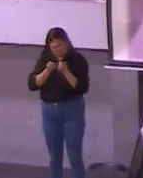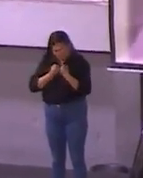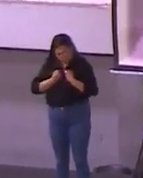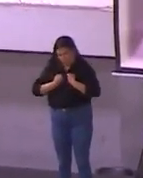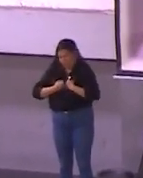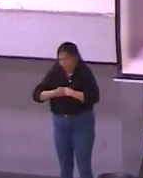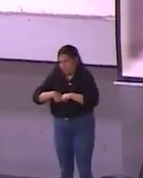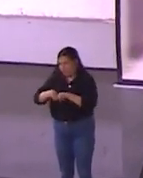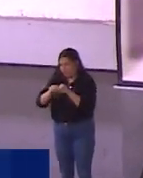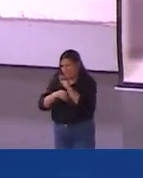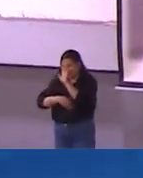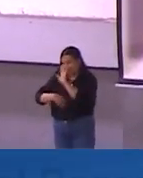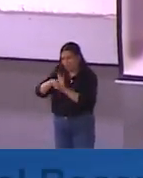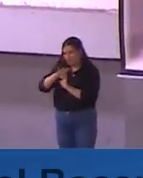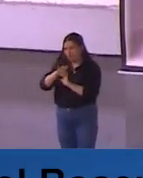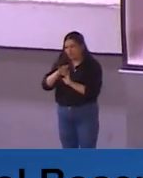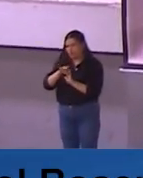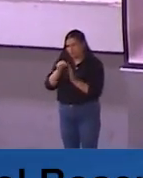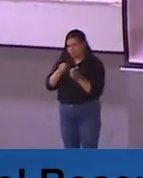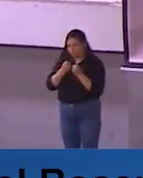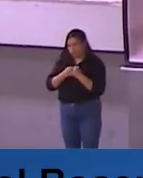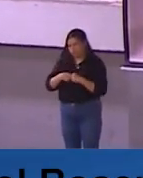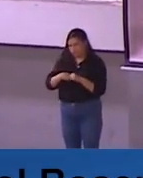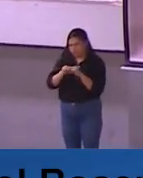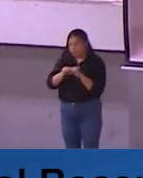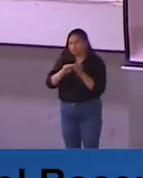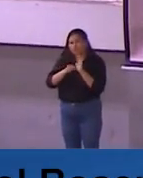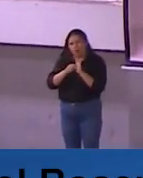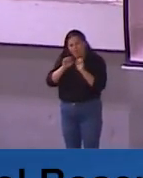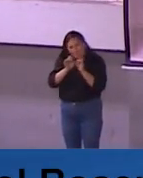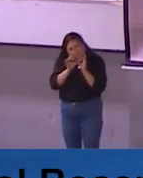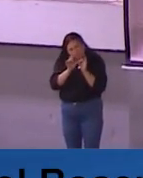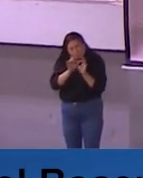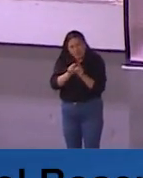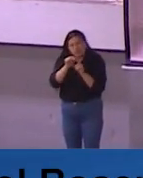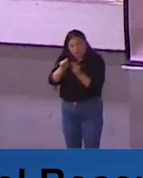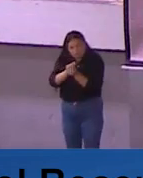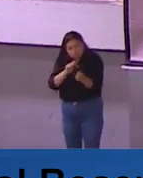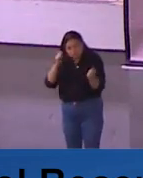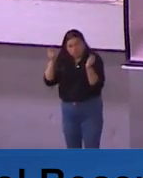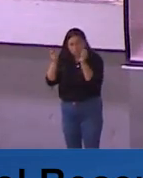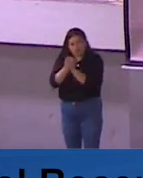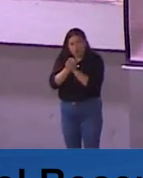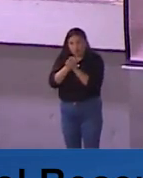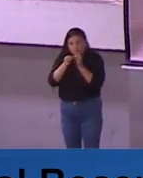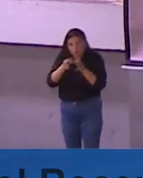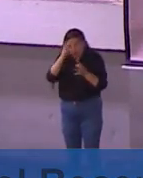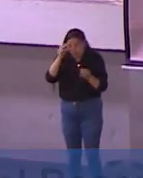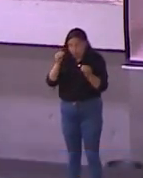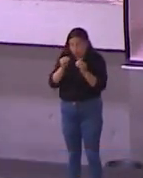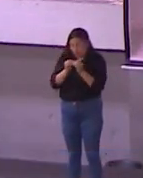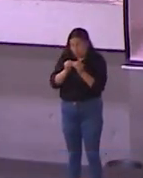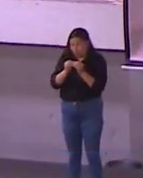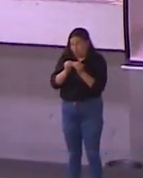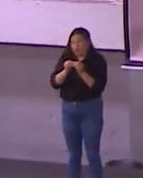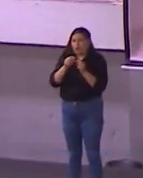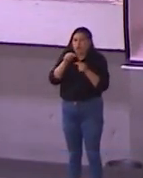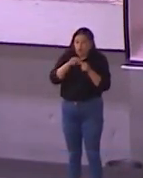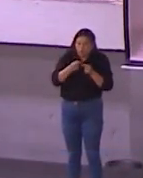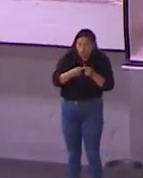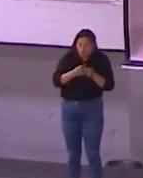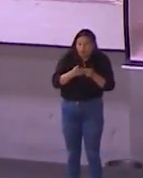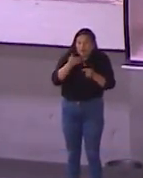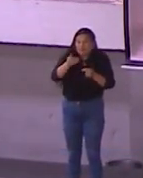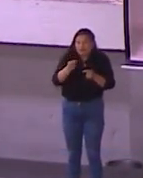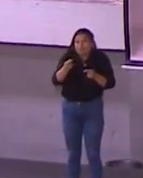esfuerzo mayor que podamos para lograr que las reformas que se concreten a corto, a mediano y